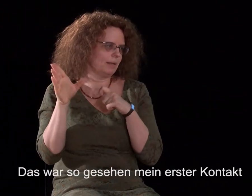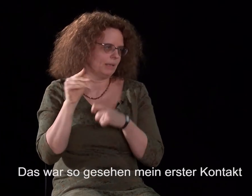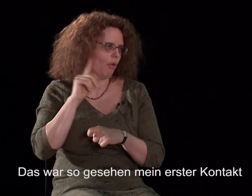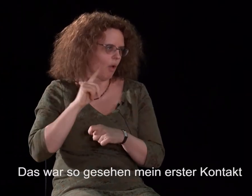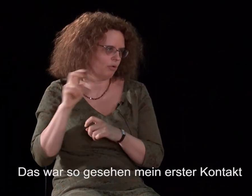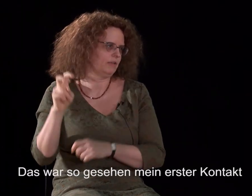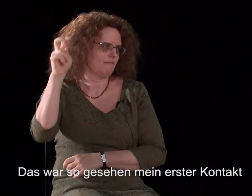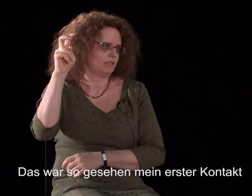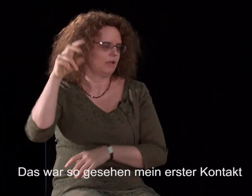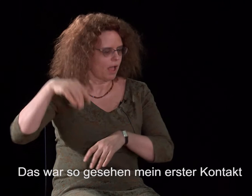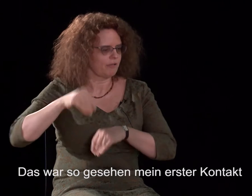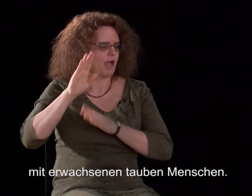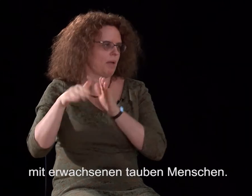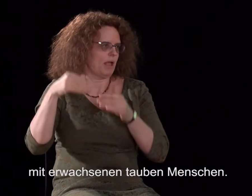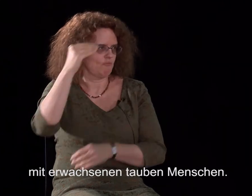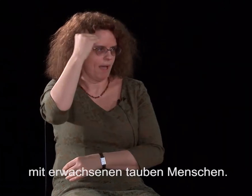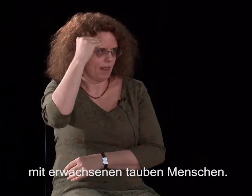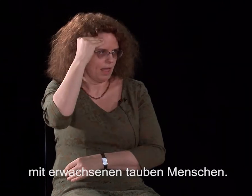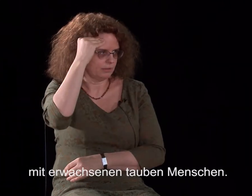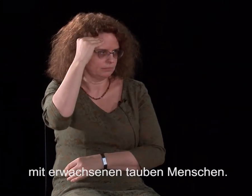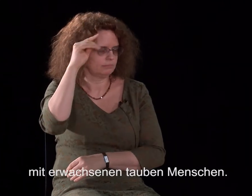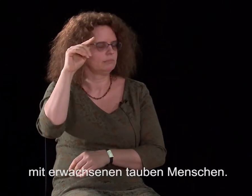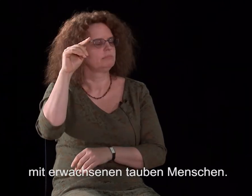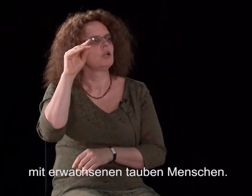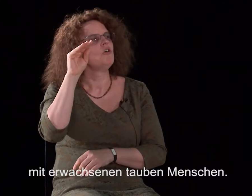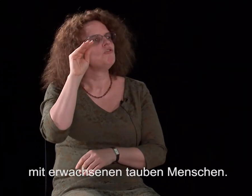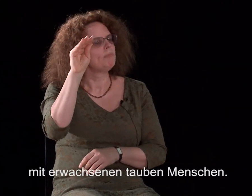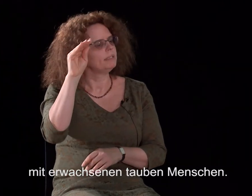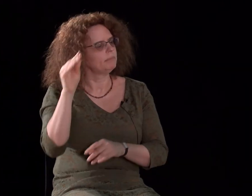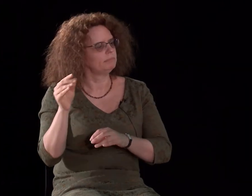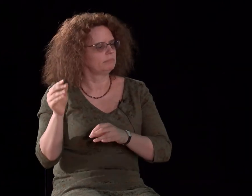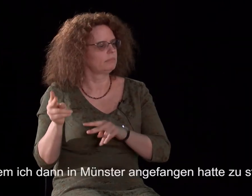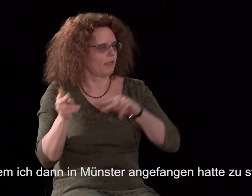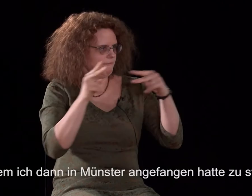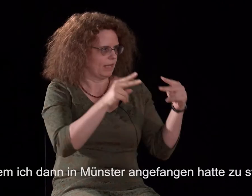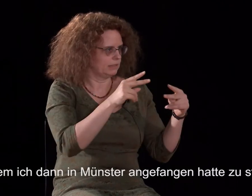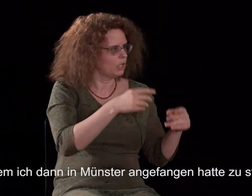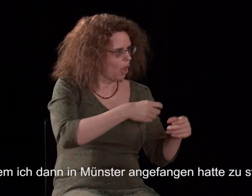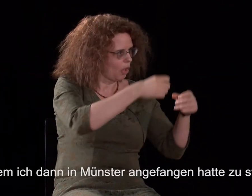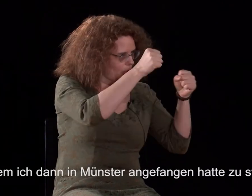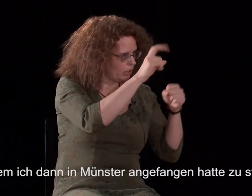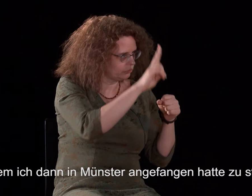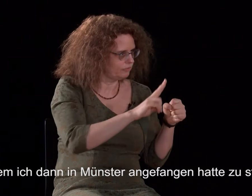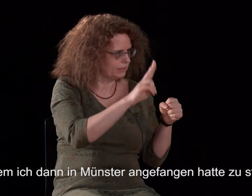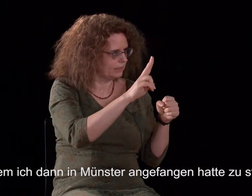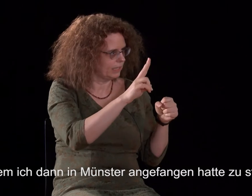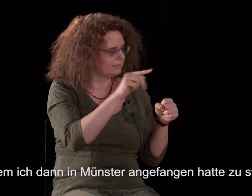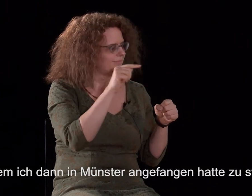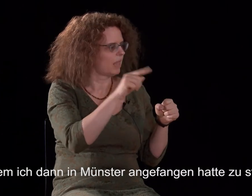gesehen mein erster Kontakt mit erwachsenen, tauben Menschen. Und bin, nachdem ich dann in Münster angefangen hatte zu